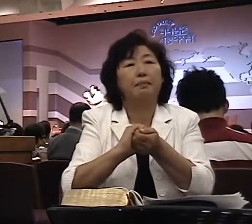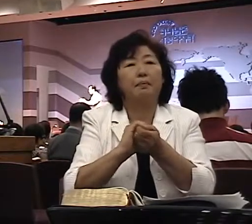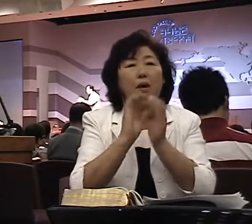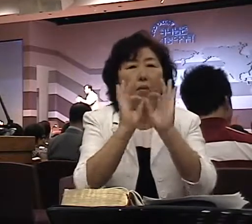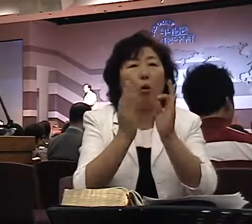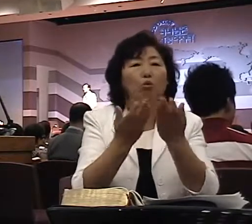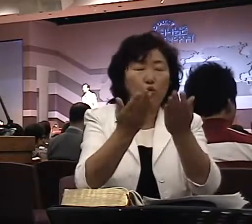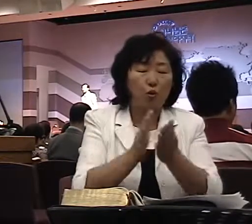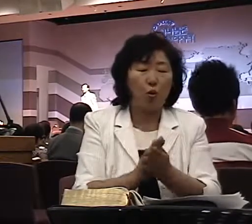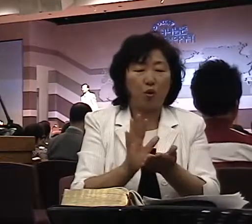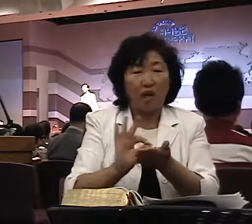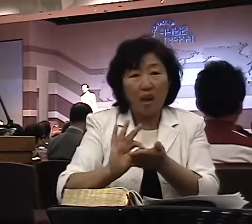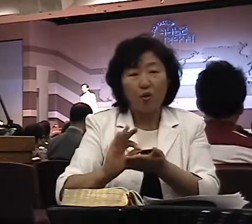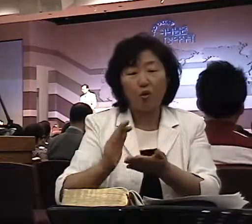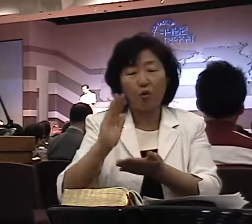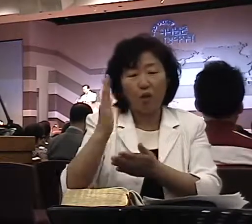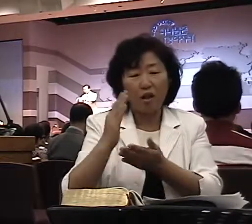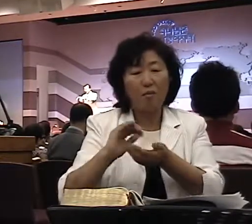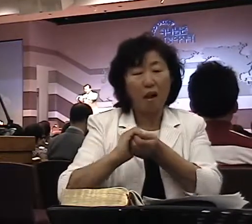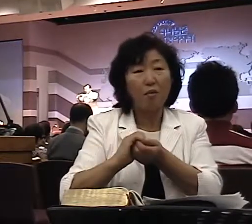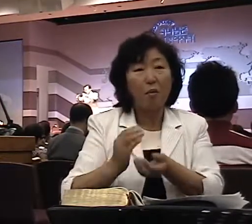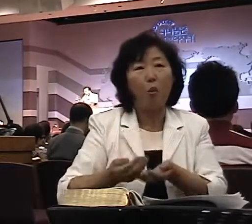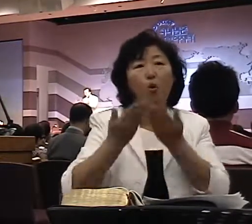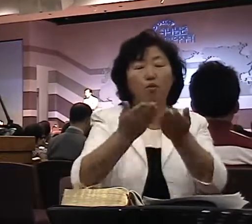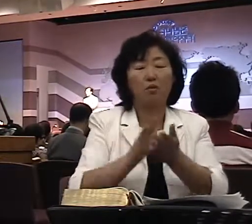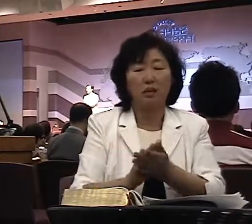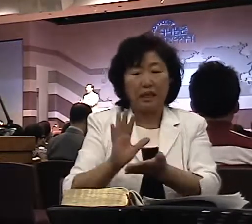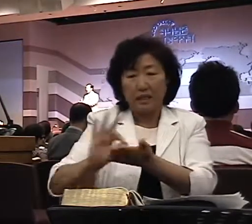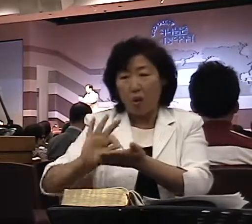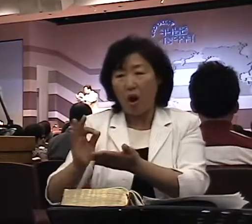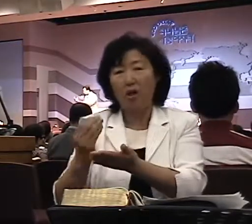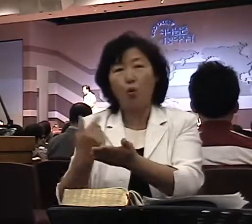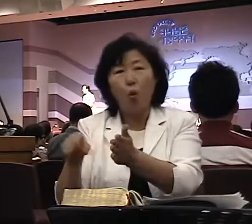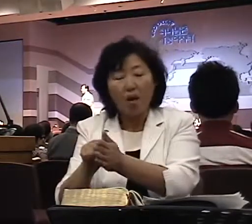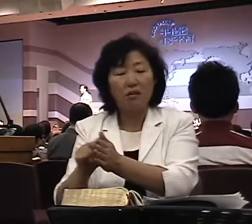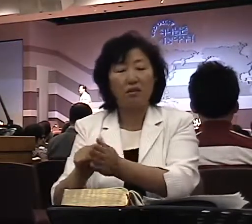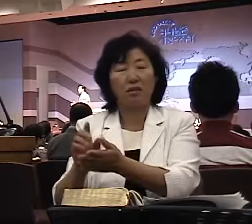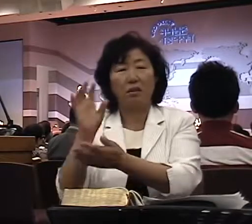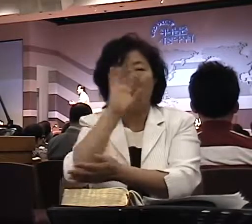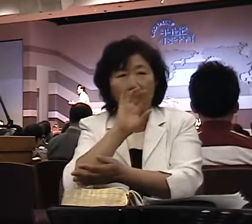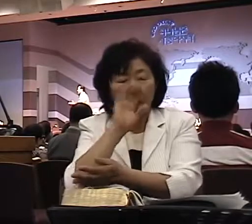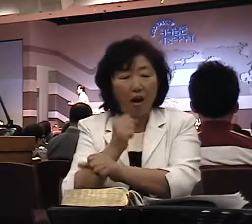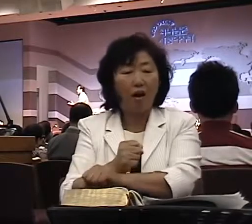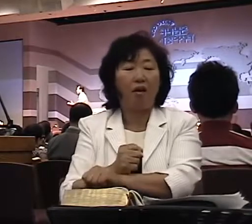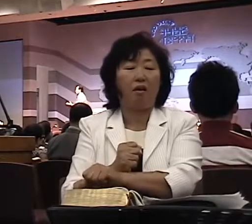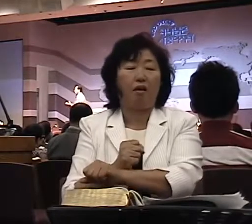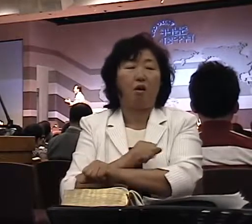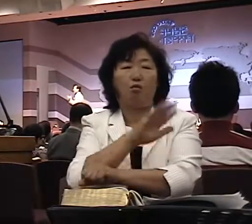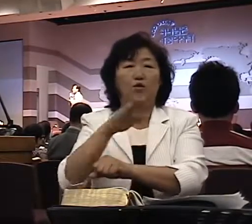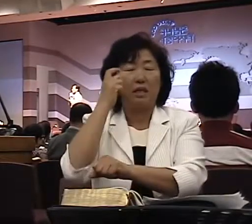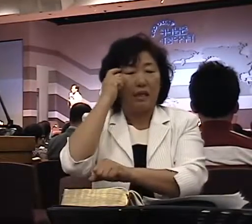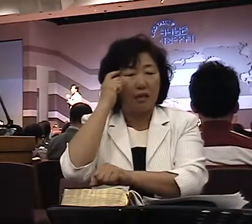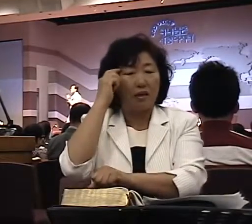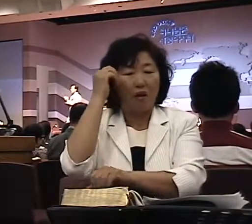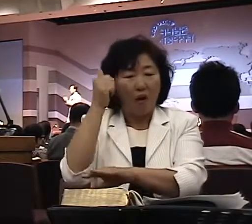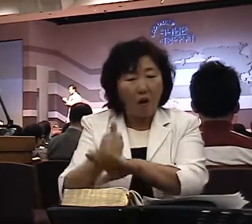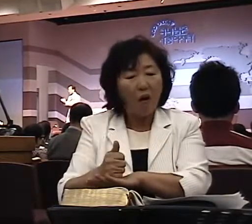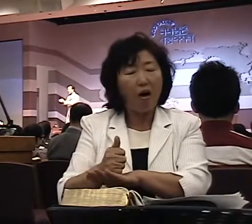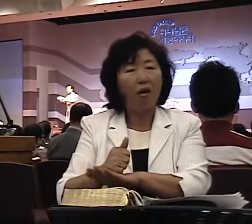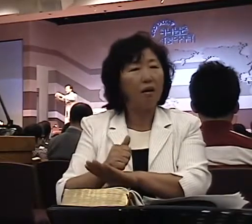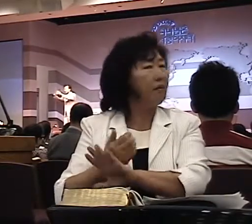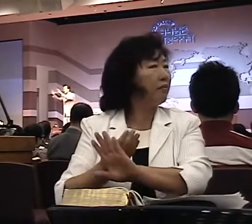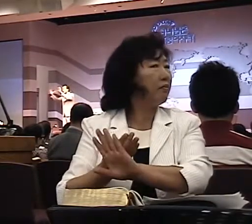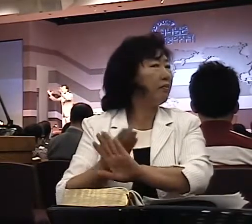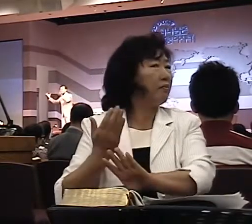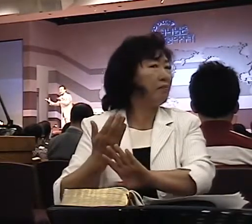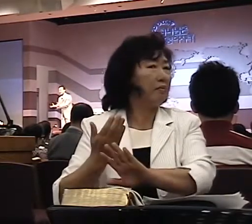있을 만큼 보여주시더라고요. 그래서 하나님은 이렇게 사용하시기 위해서 연단하시고 우리가 생각했던 결과와는 영 다른